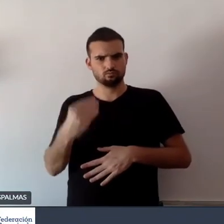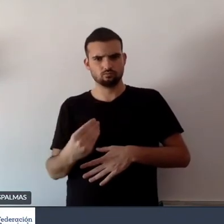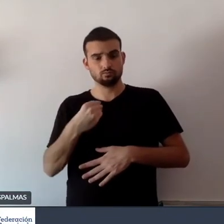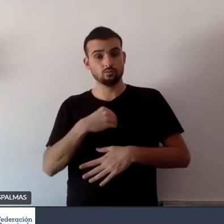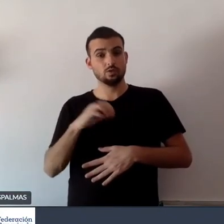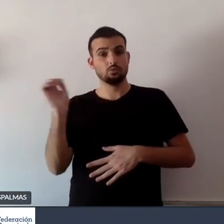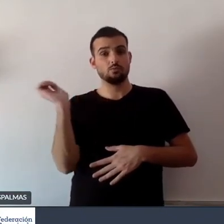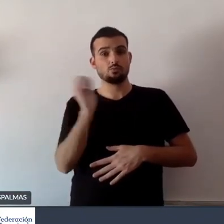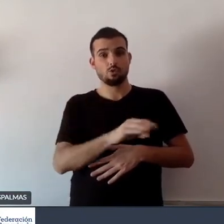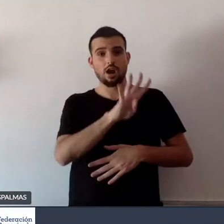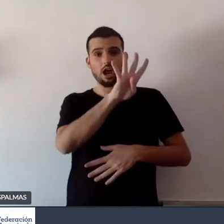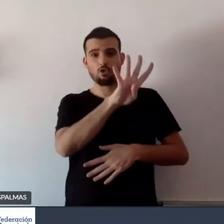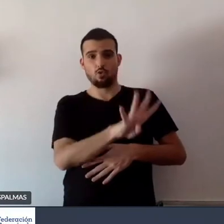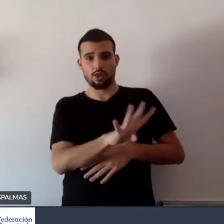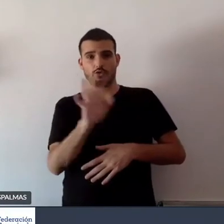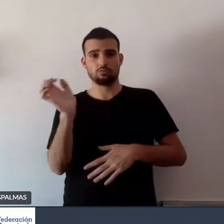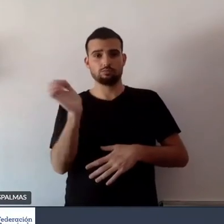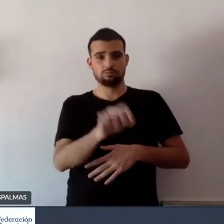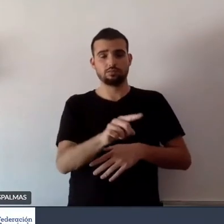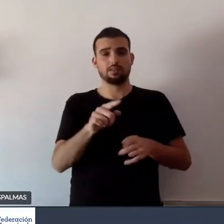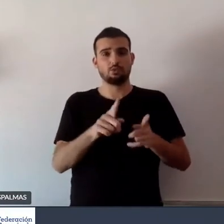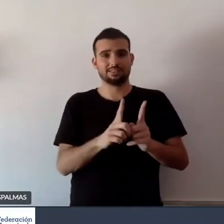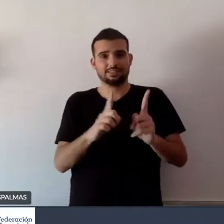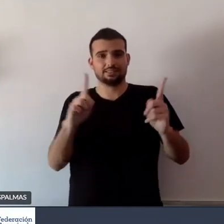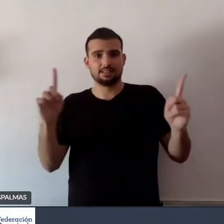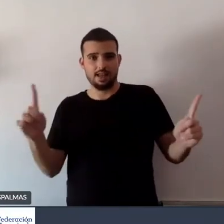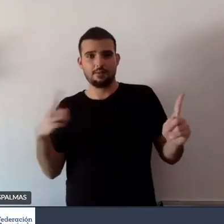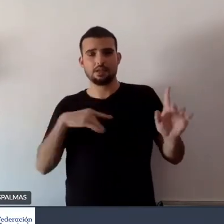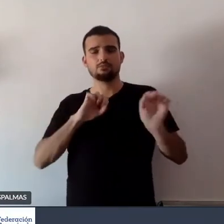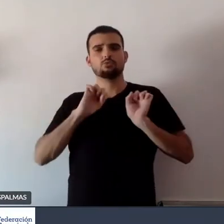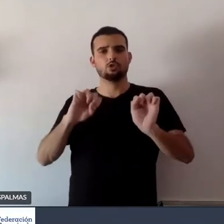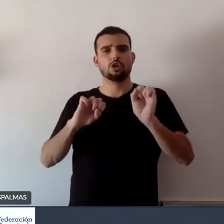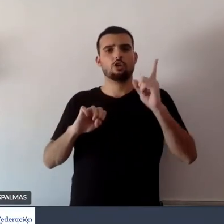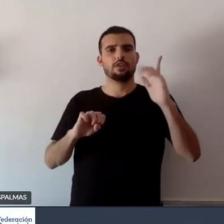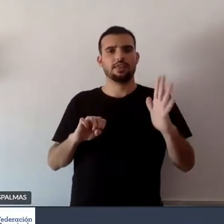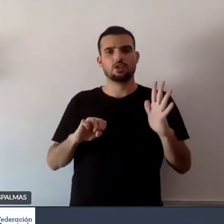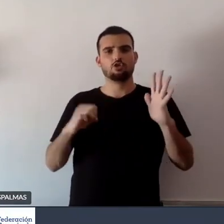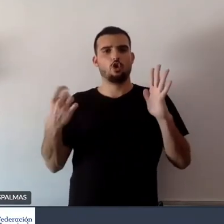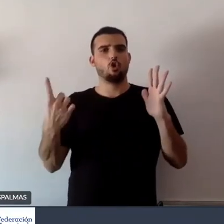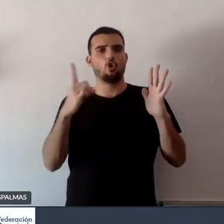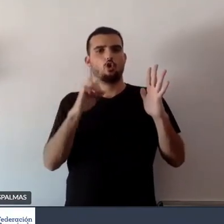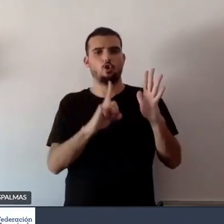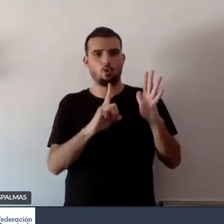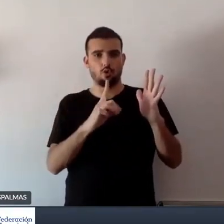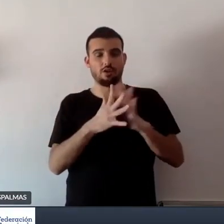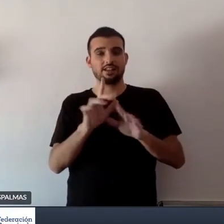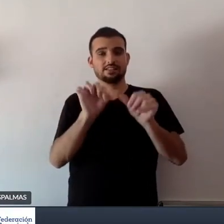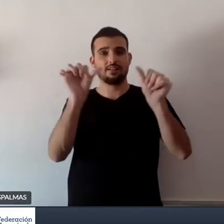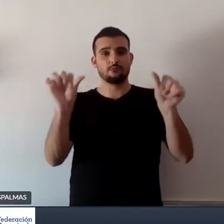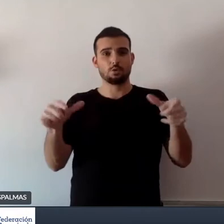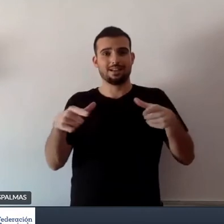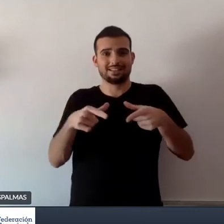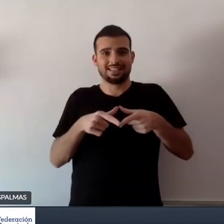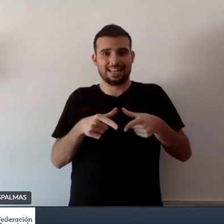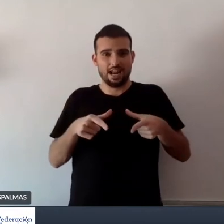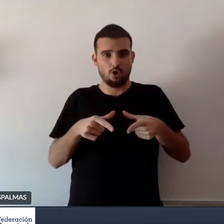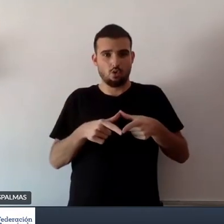que se abre. Y bloqueo de 5 para 1. Con esta triangulación, pase, pase,